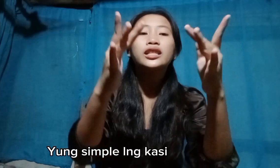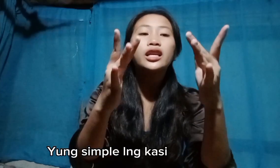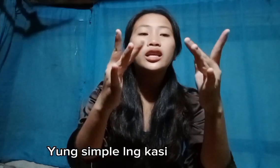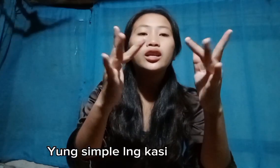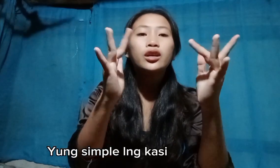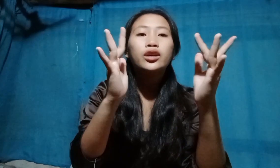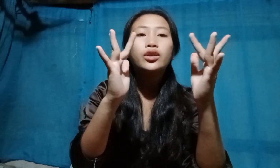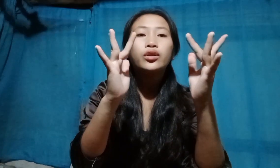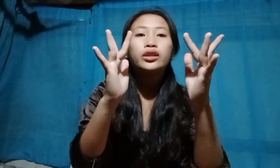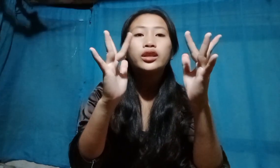kasi